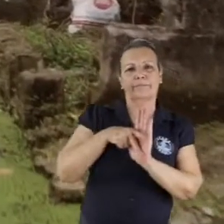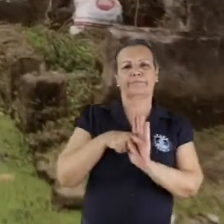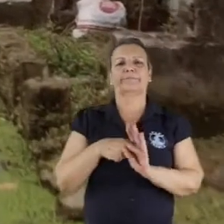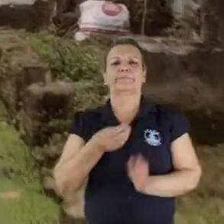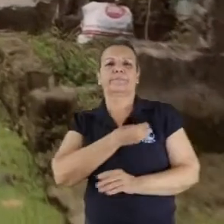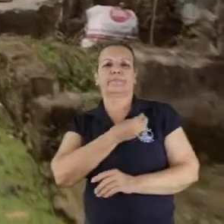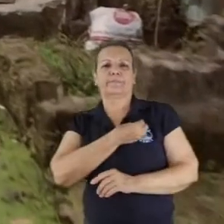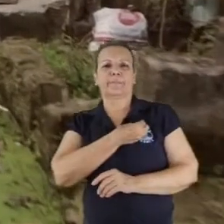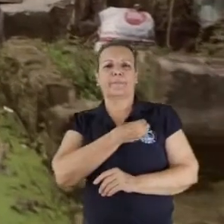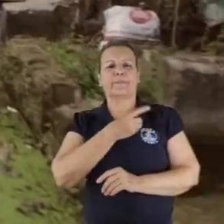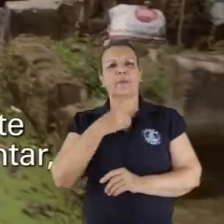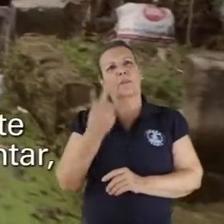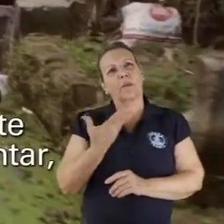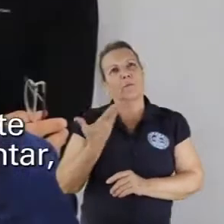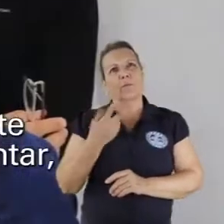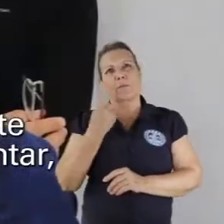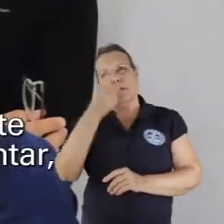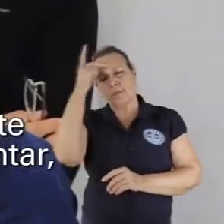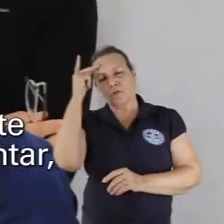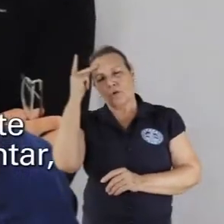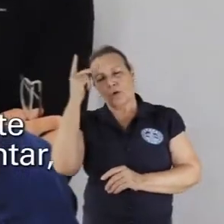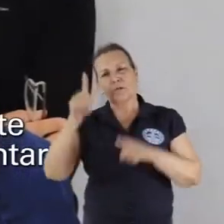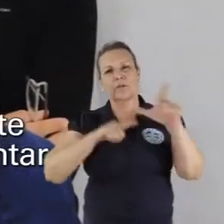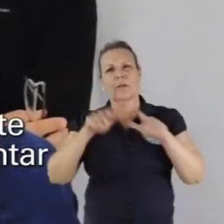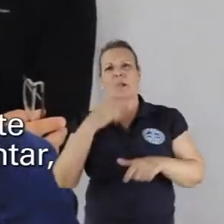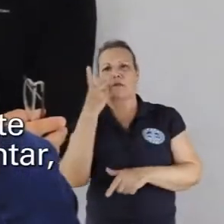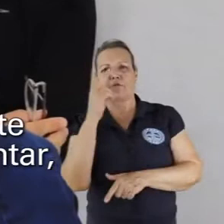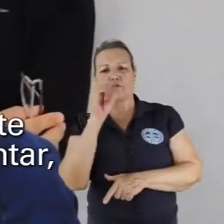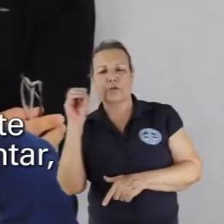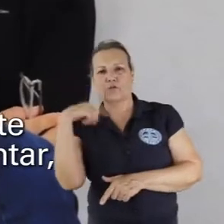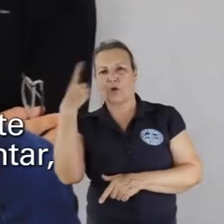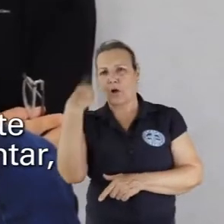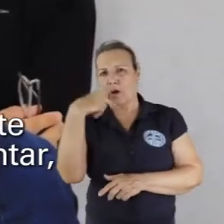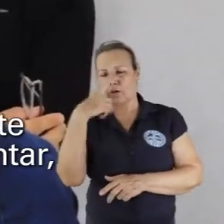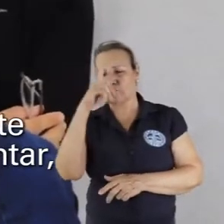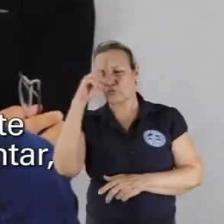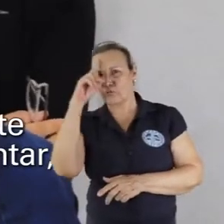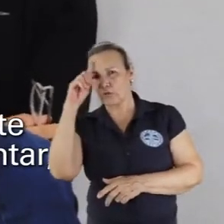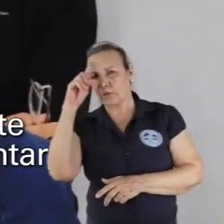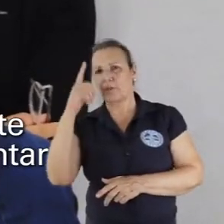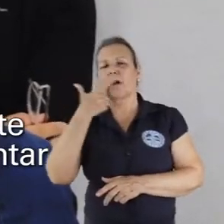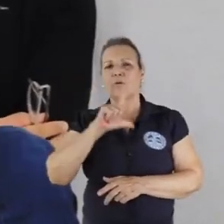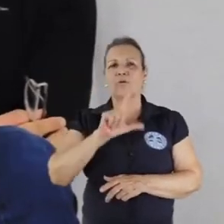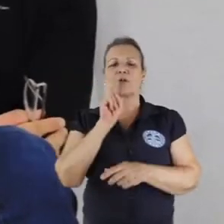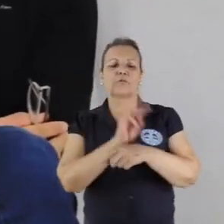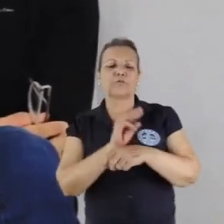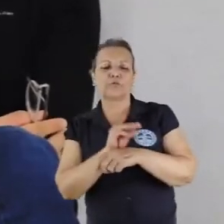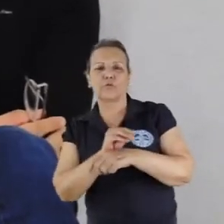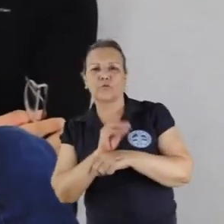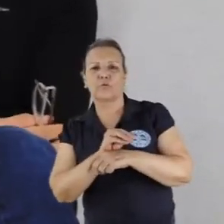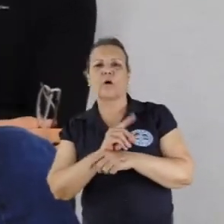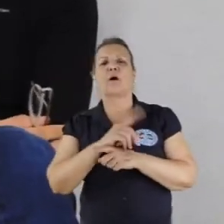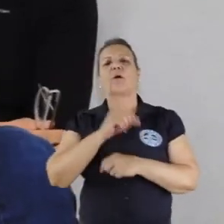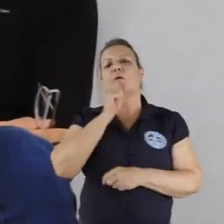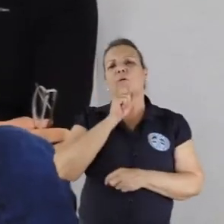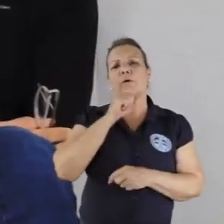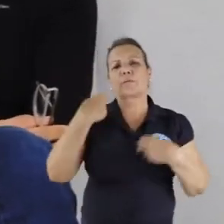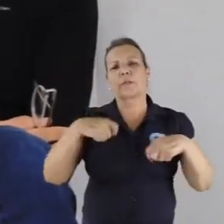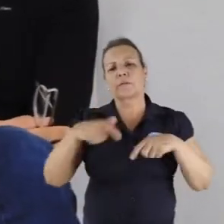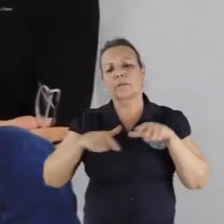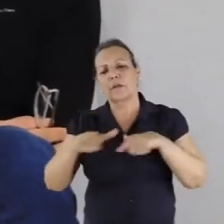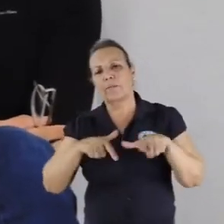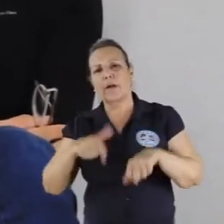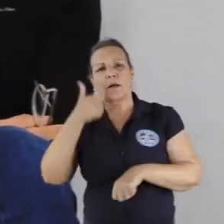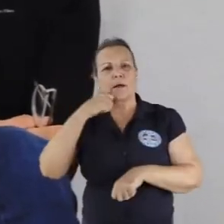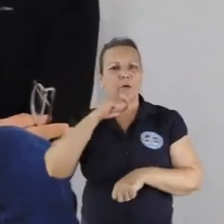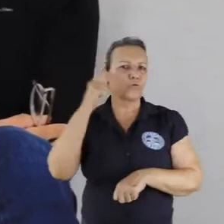vida. Então, uma pessoa que trabalha 20 horas por dia para conseguir sustentar, um idoso que precisa trabalhar, a